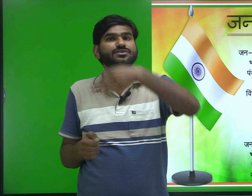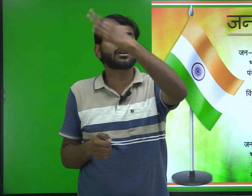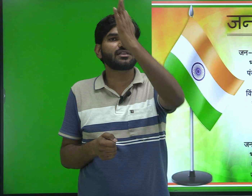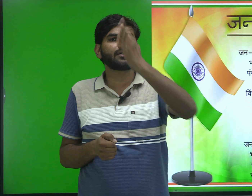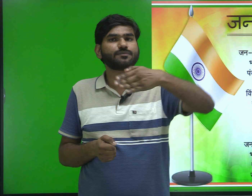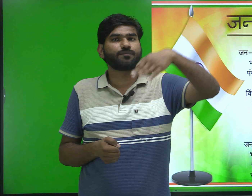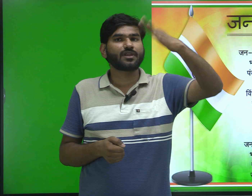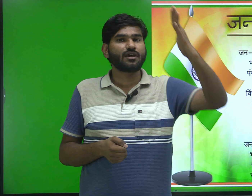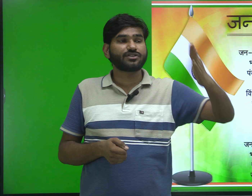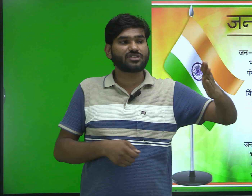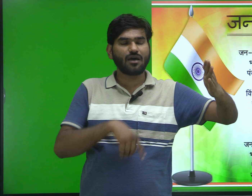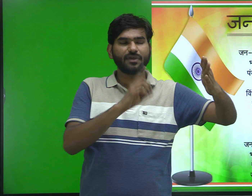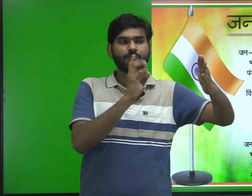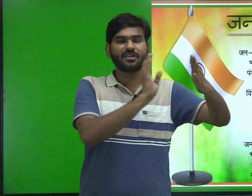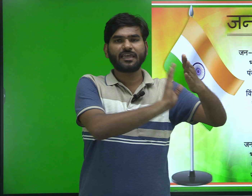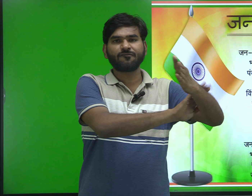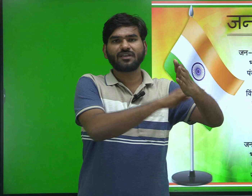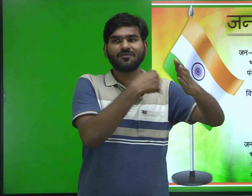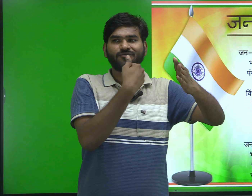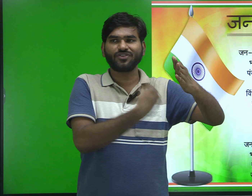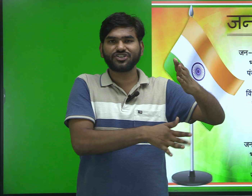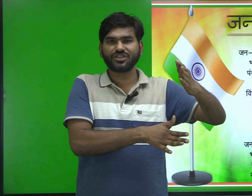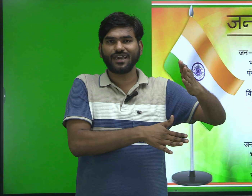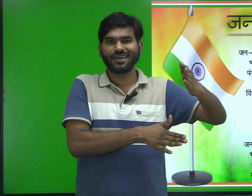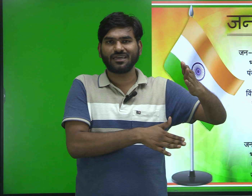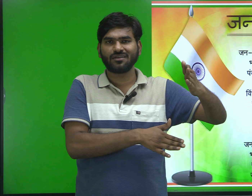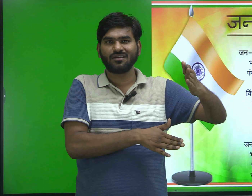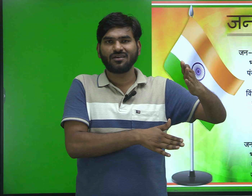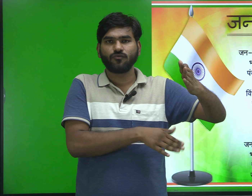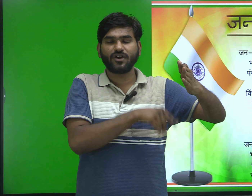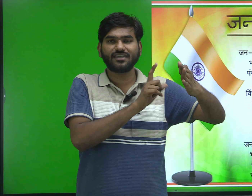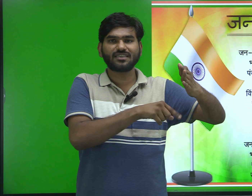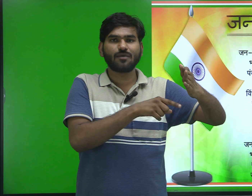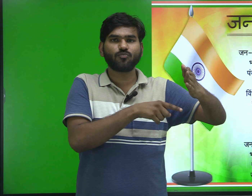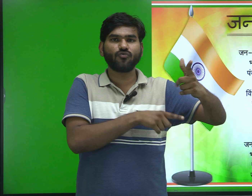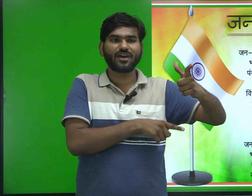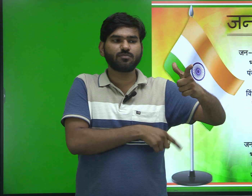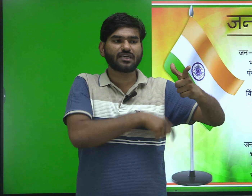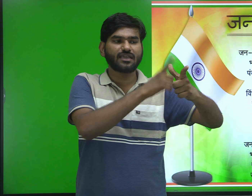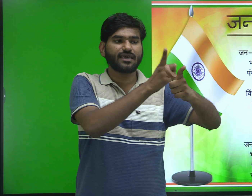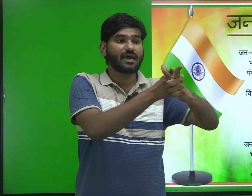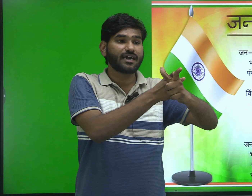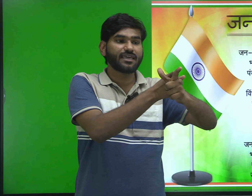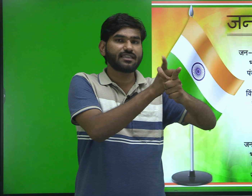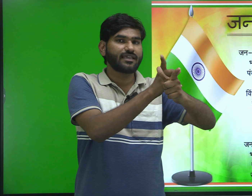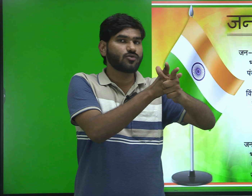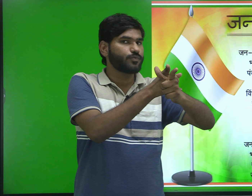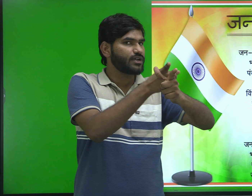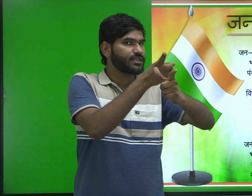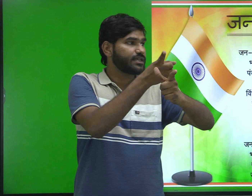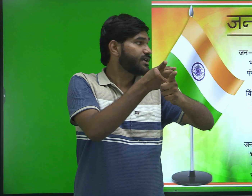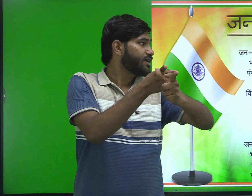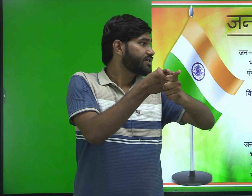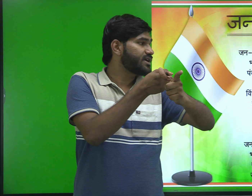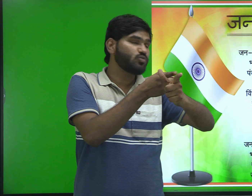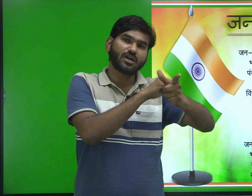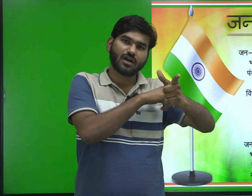हिमाचल। जहाँ पे आपने लेफ्ट वाला फिनिश किया है, वहीं से आपको वाई बनाना है आगे की लाइन को पूरी करने के लिए। यमुना, गंगा।